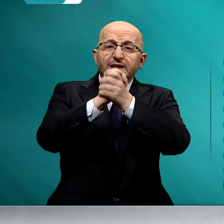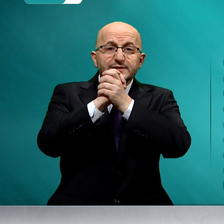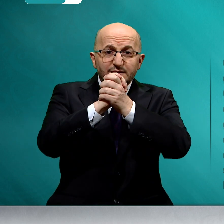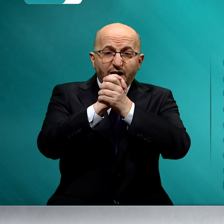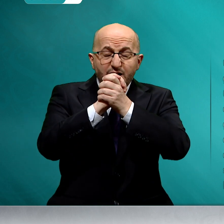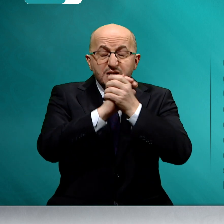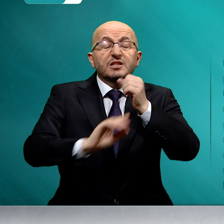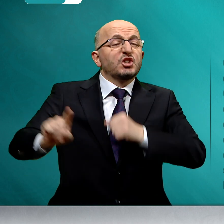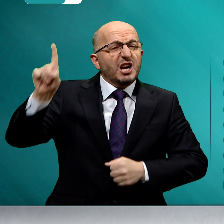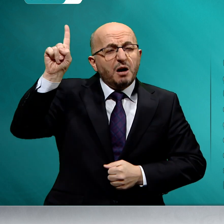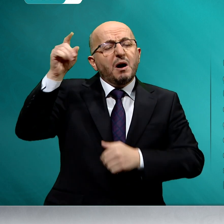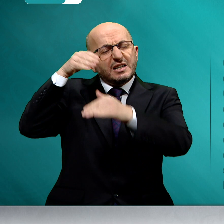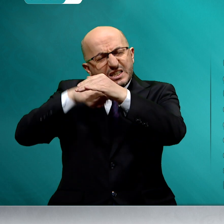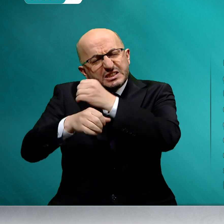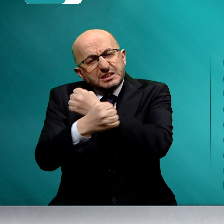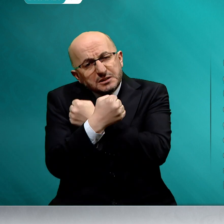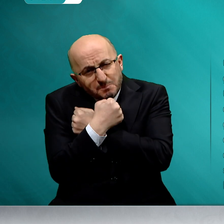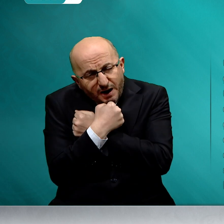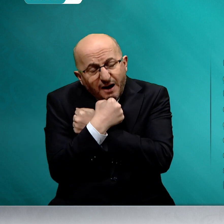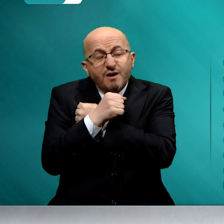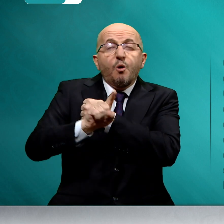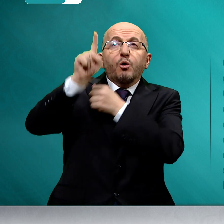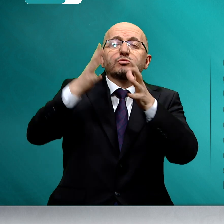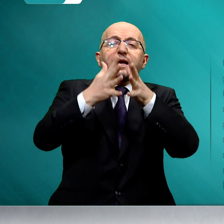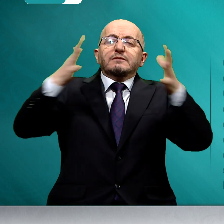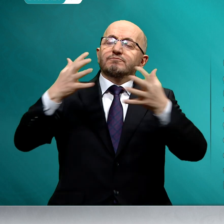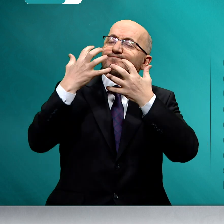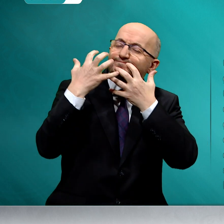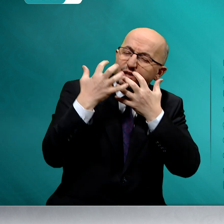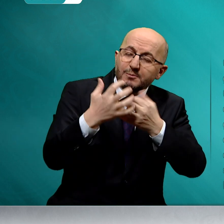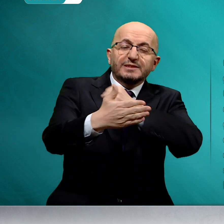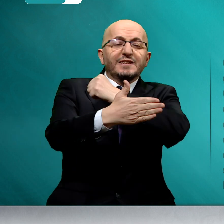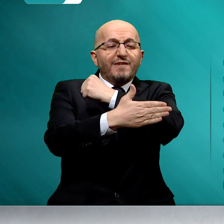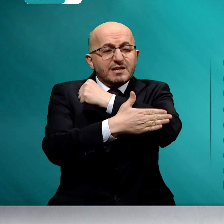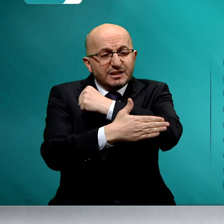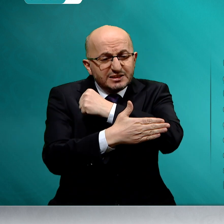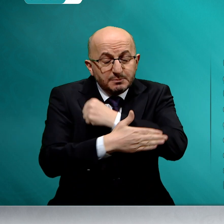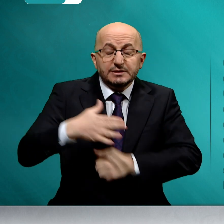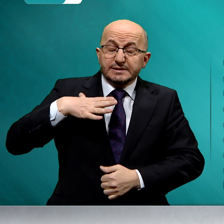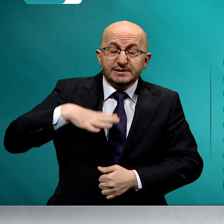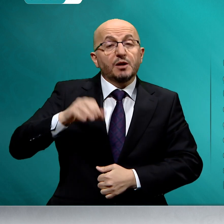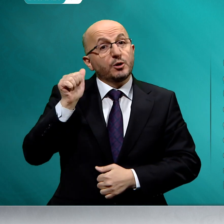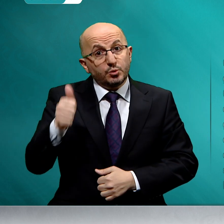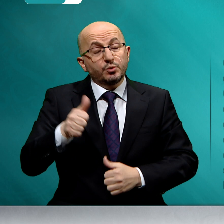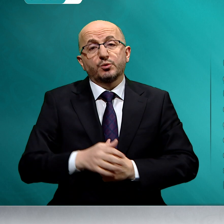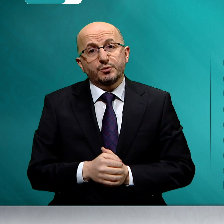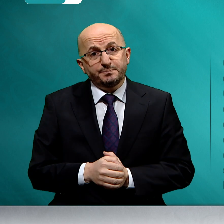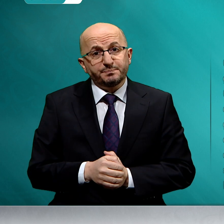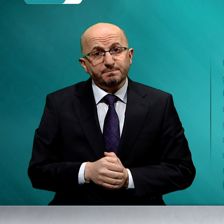niyazla Cenab-ı Hakk'a sığınma, onun engin rahmetini ve yardımını isteme